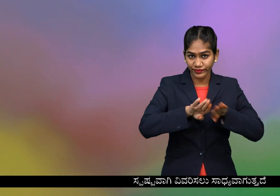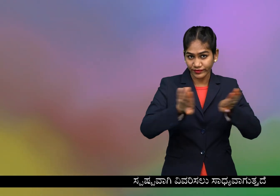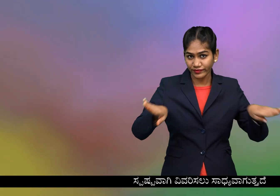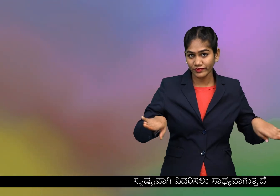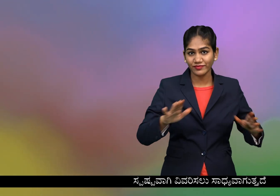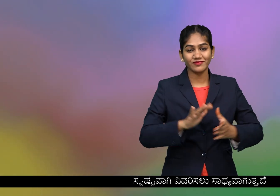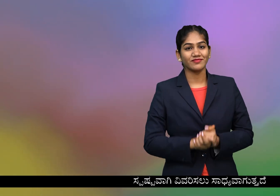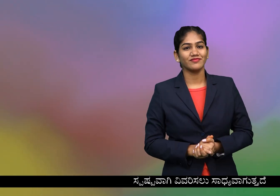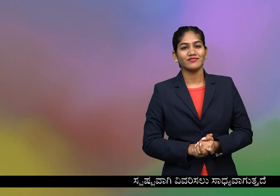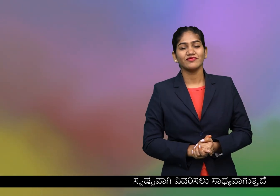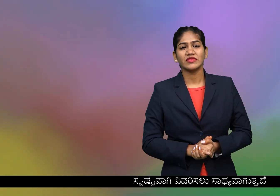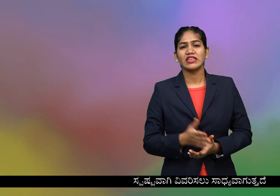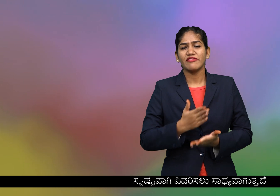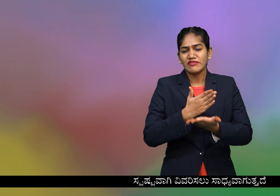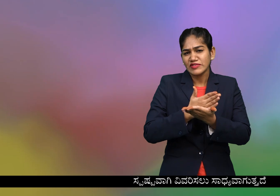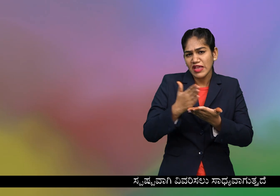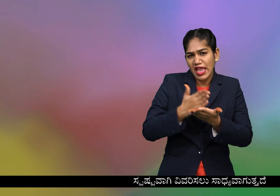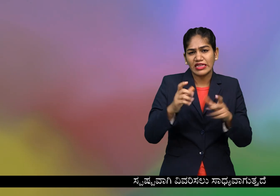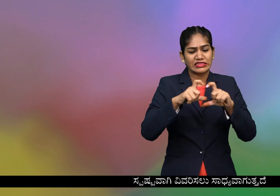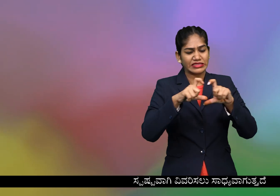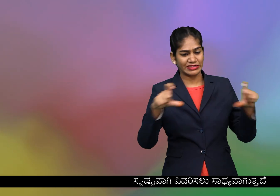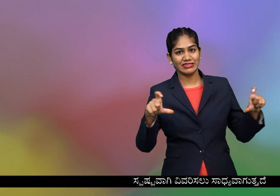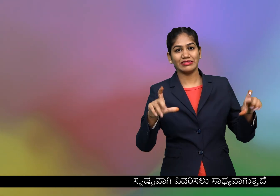ಸ್ಪಷ್ಟವಾಗಿ ವಿವರಿಸಲು ಸಾಧ್ಯವಾಗುತ್ತೆ.